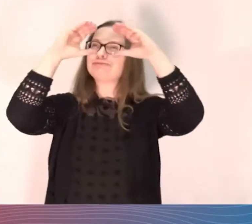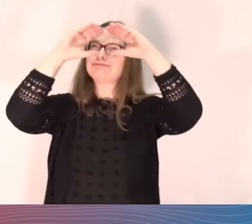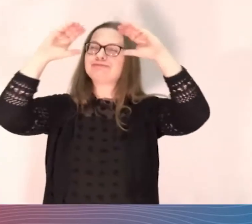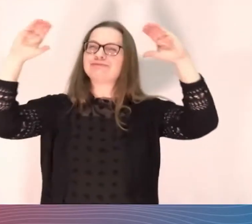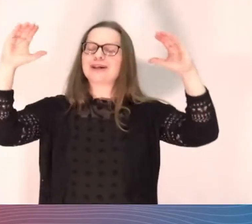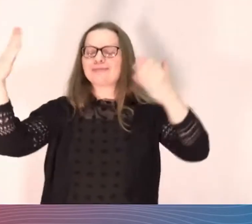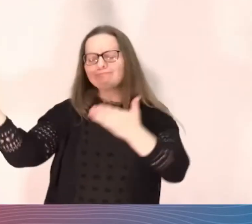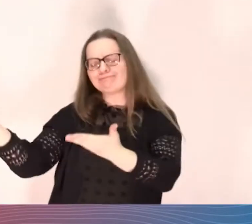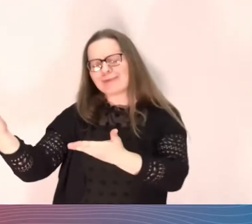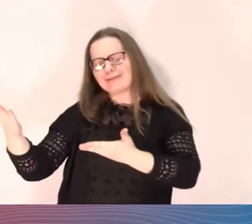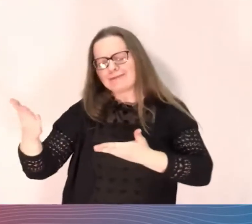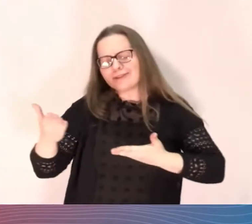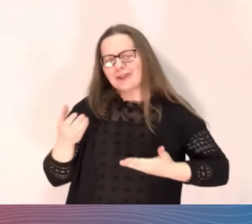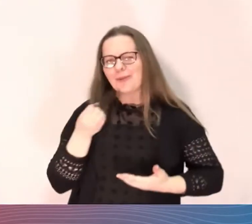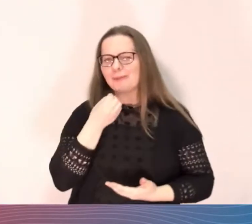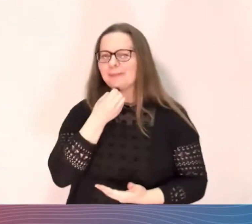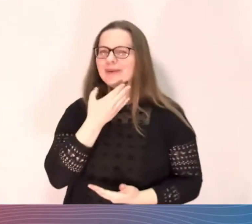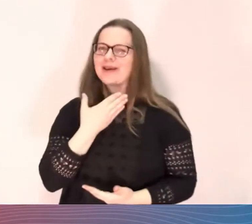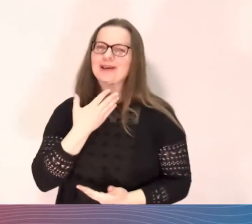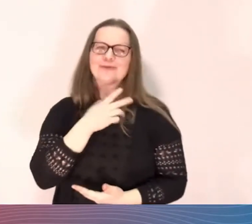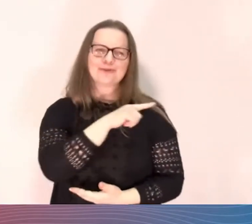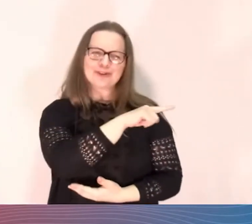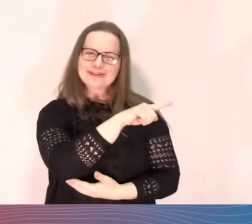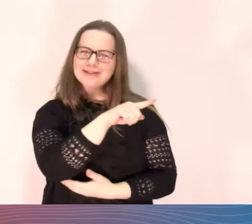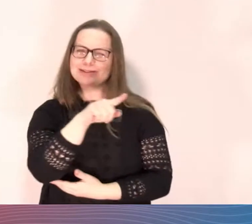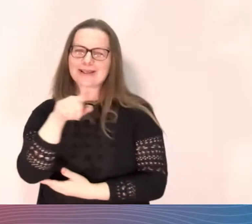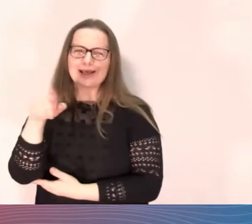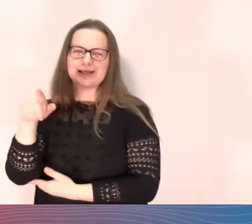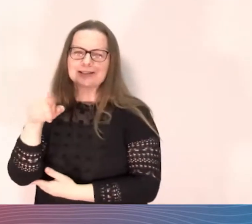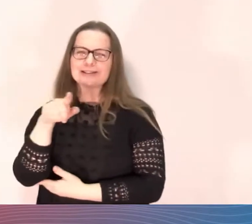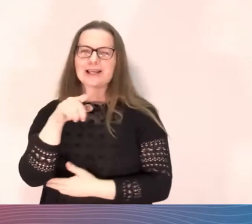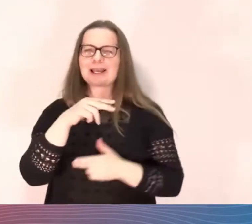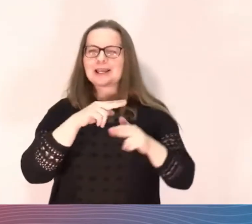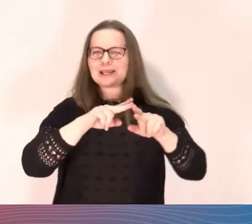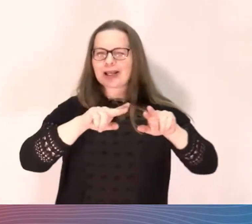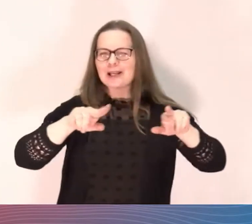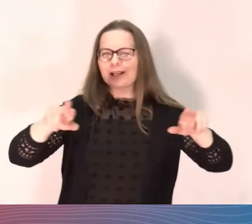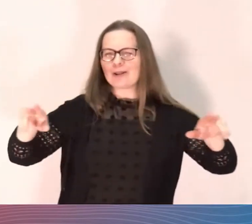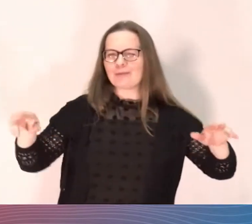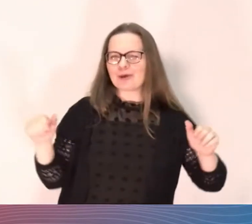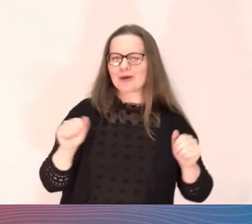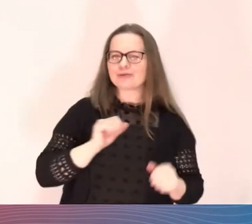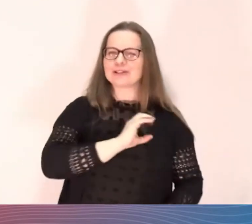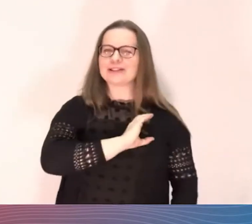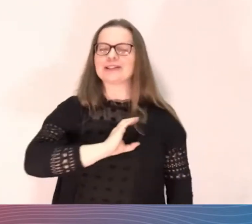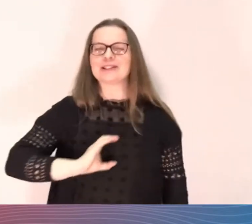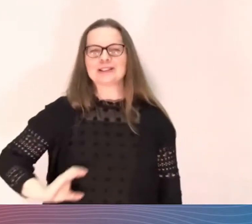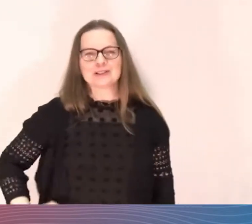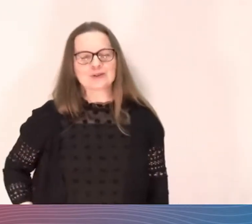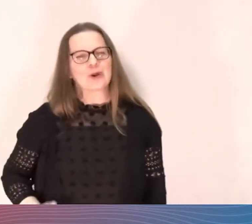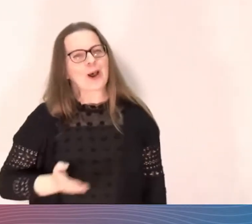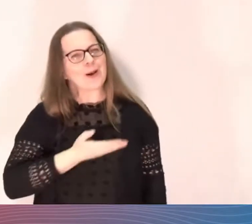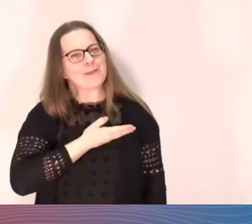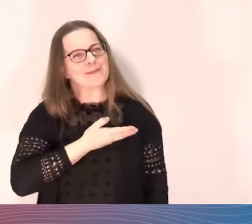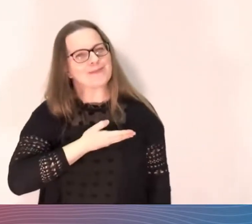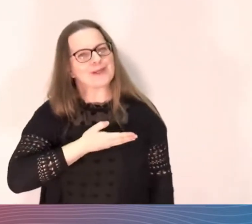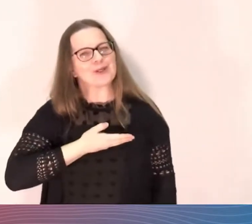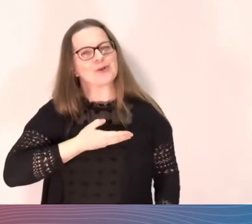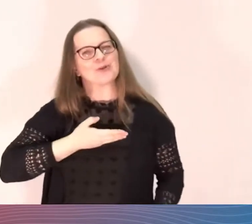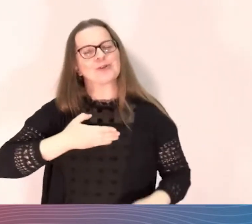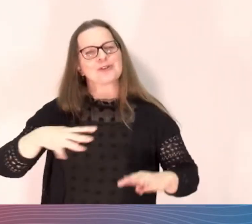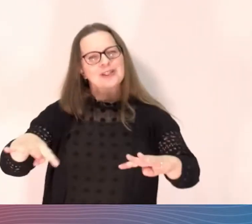Todos os irmãos e irmãs em Cristo e também amigos e amigas que nos acompanham para mais uma